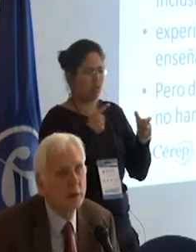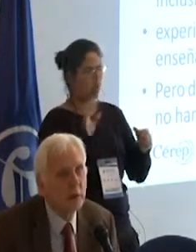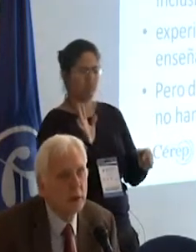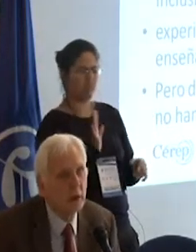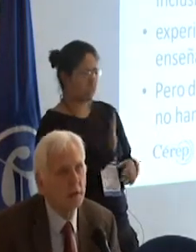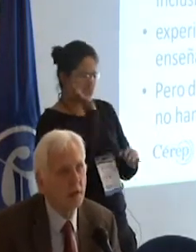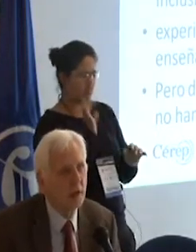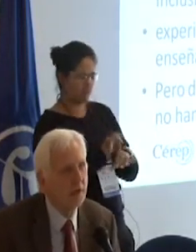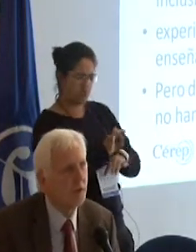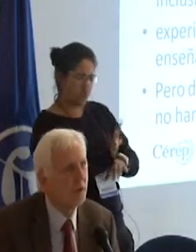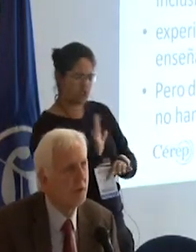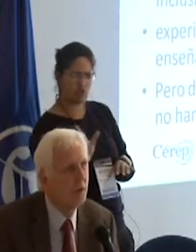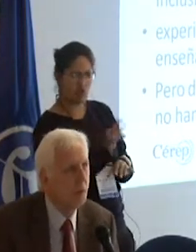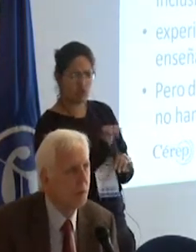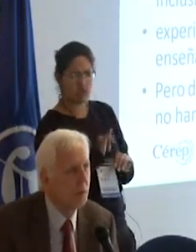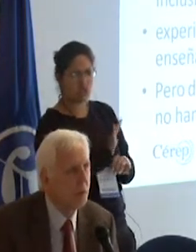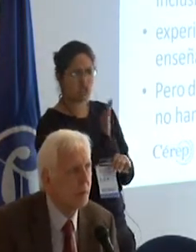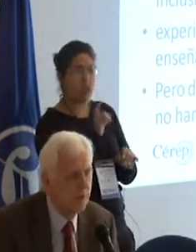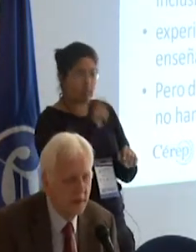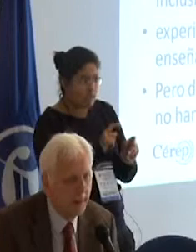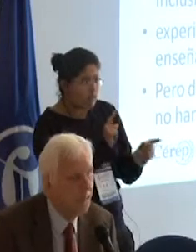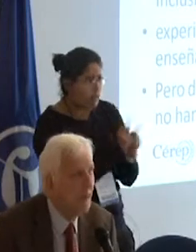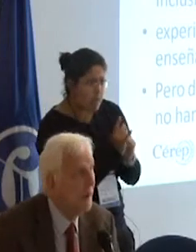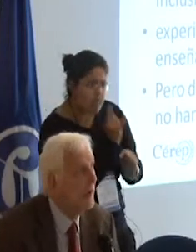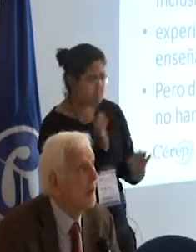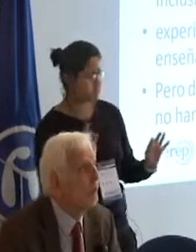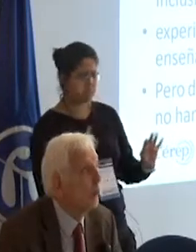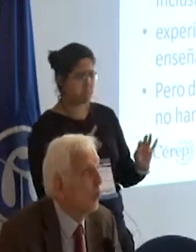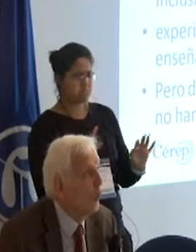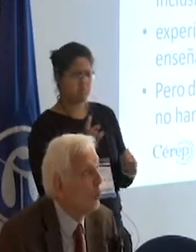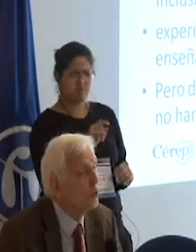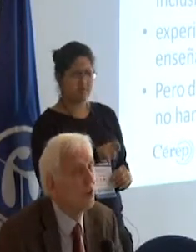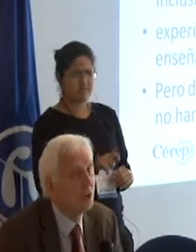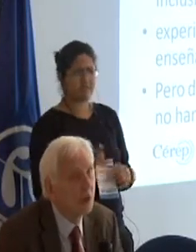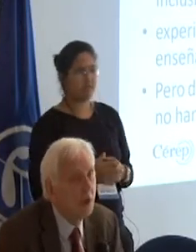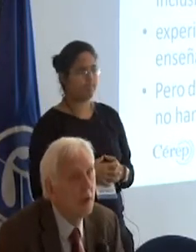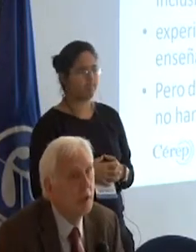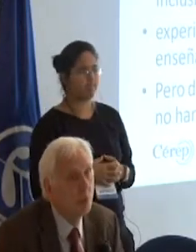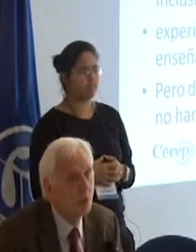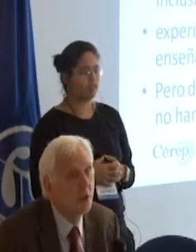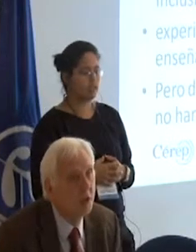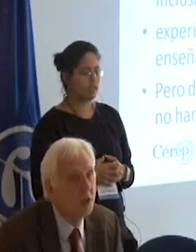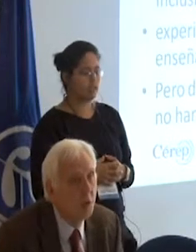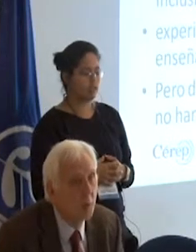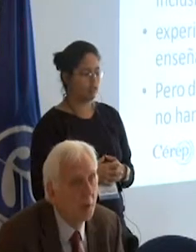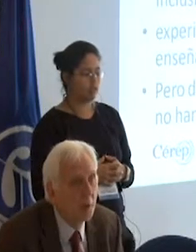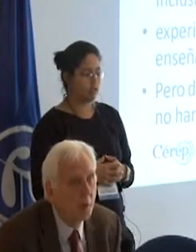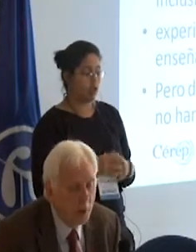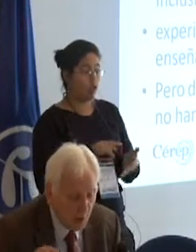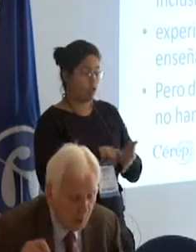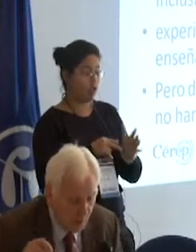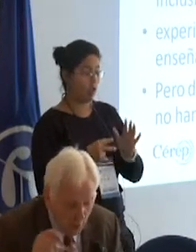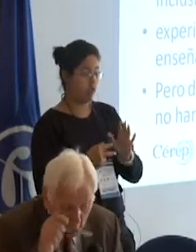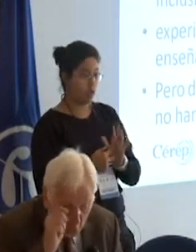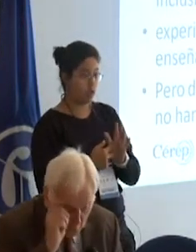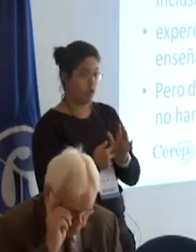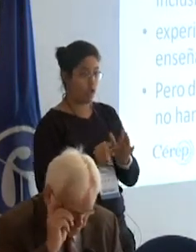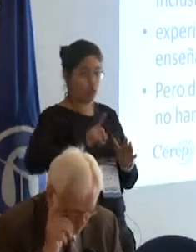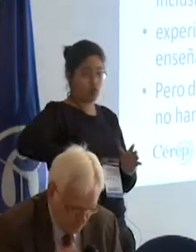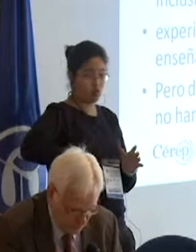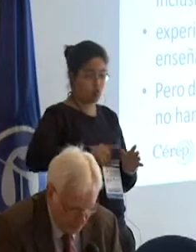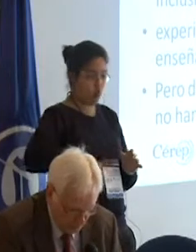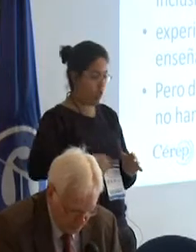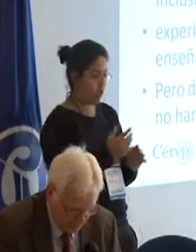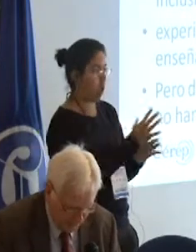nada. No es porque uno reciba un estudiante en situación de discapacidad que toque cambiar algo, que toque